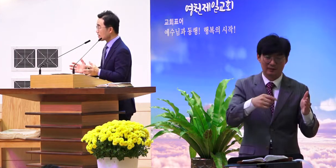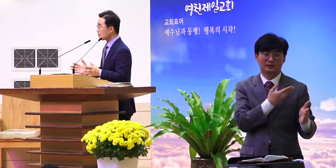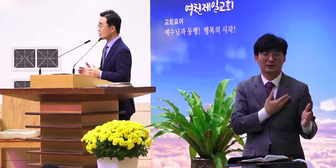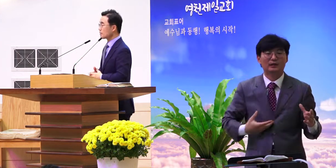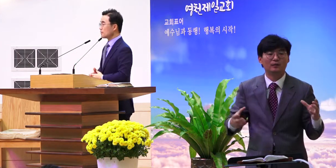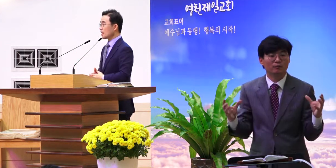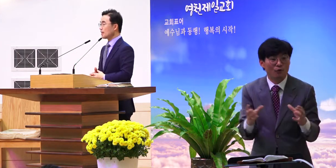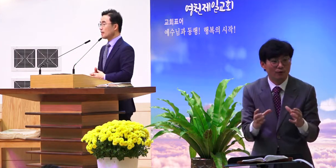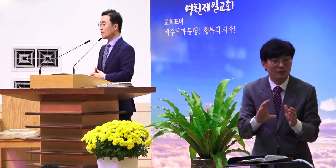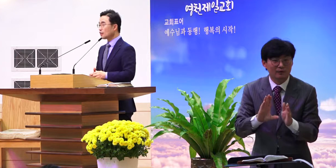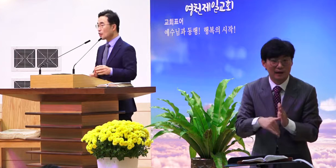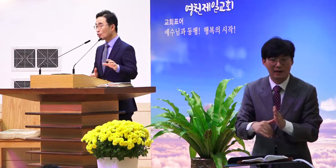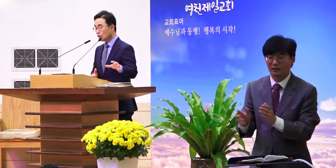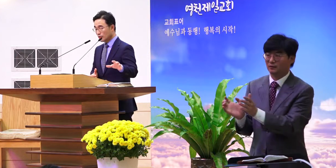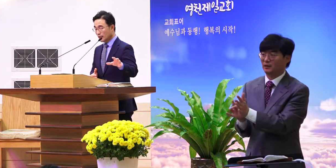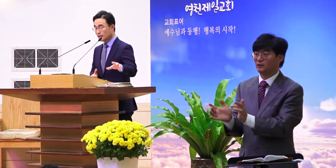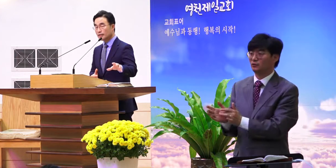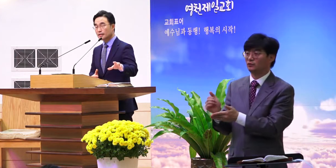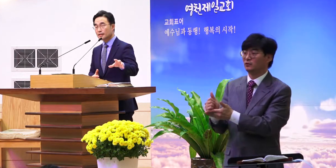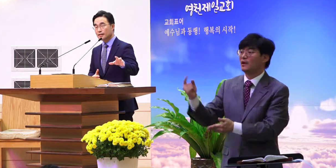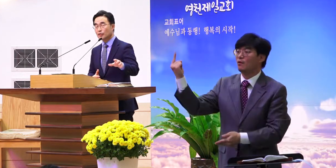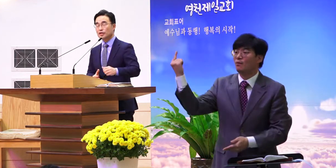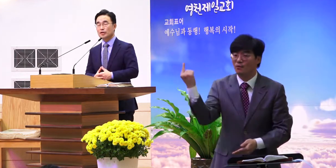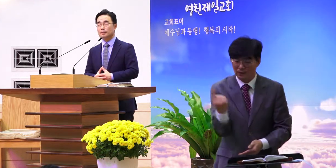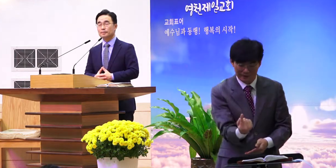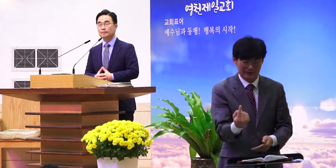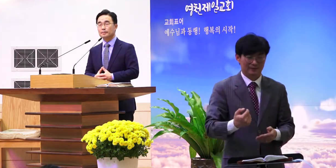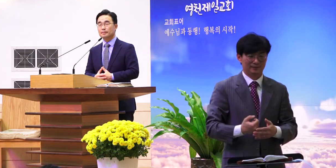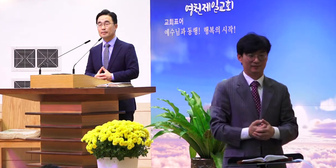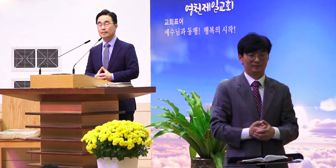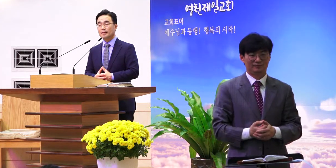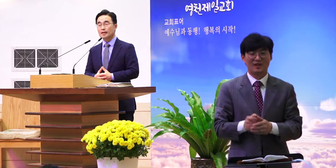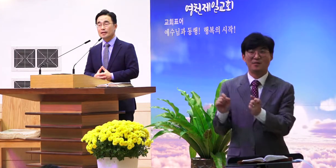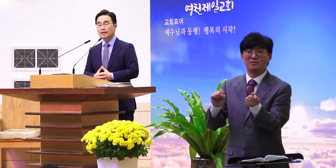제자들에게 말씀하셨습니다. 그 내용이 오늘 읽은 내용이죠.